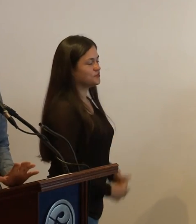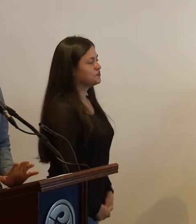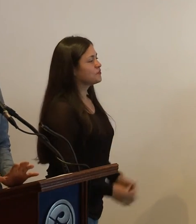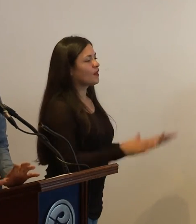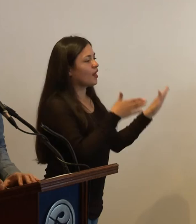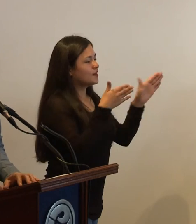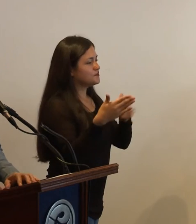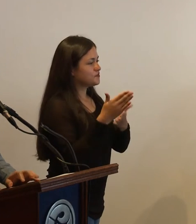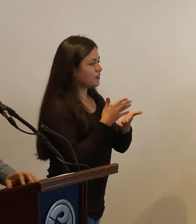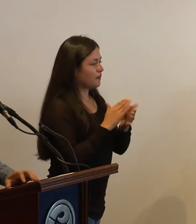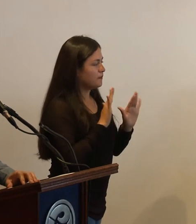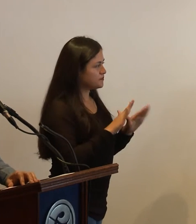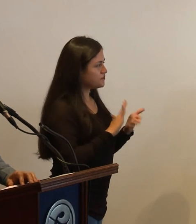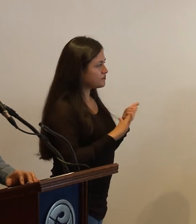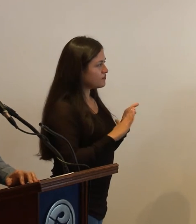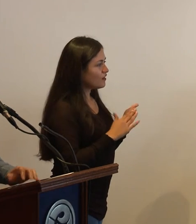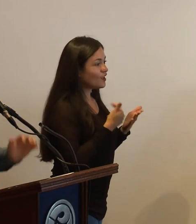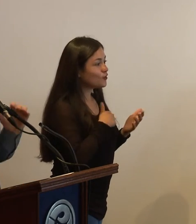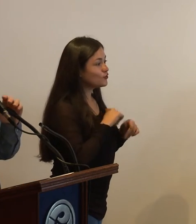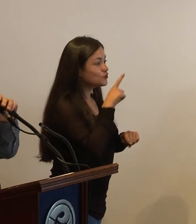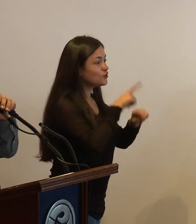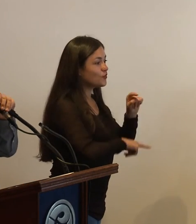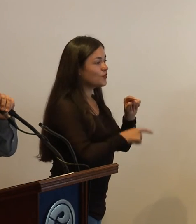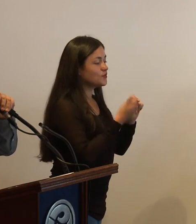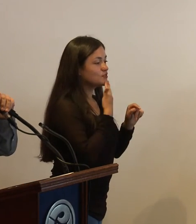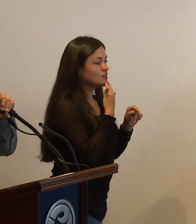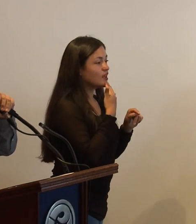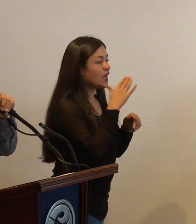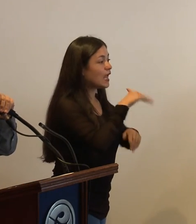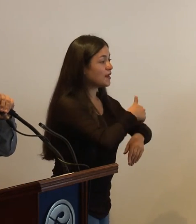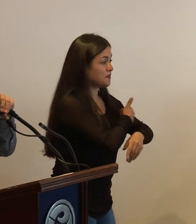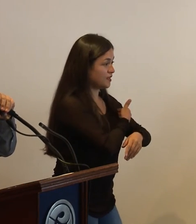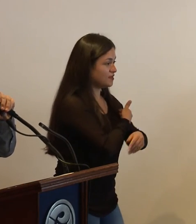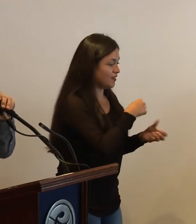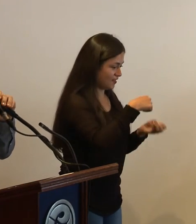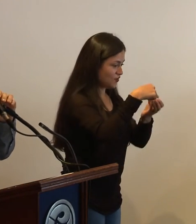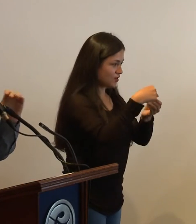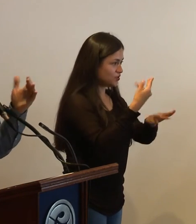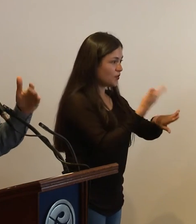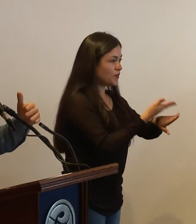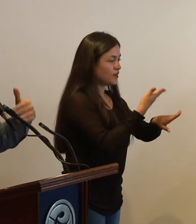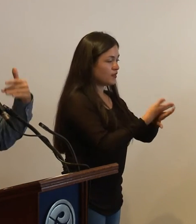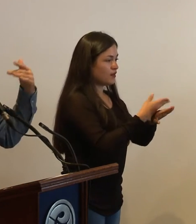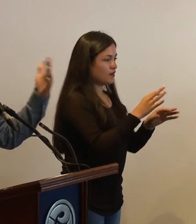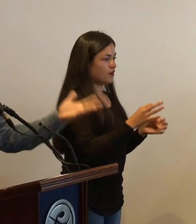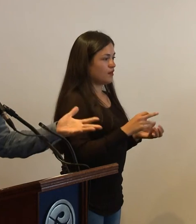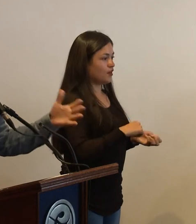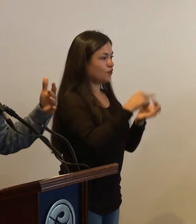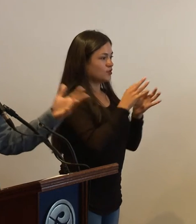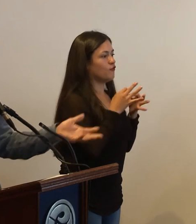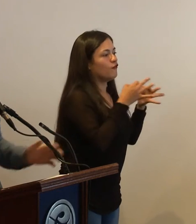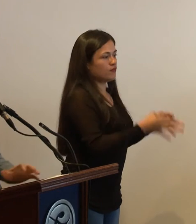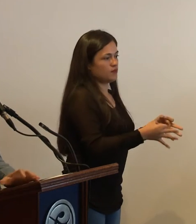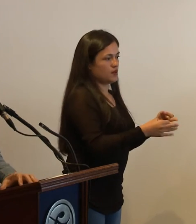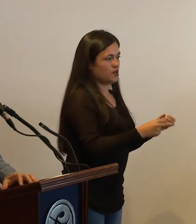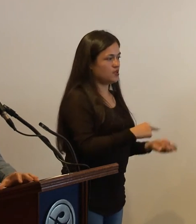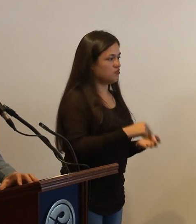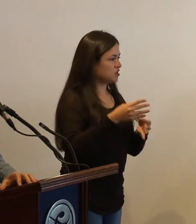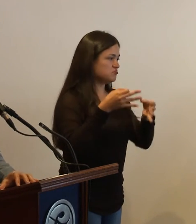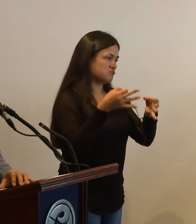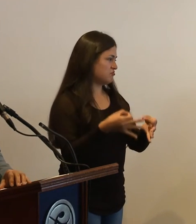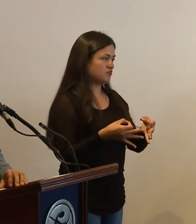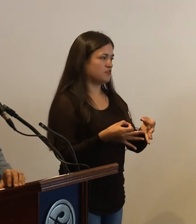esa separación de la educación popular no puede aceptarse, se tiene que plantear más